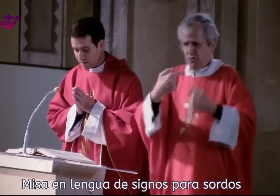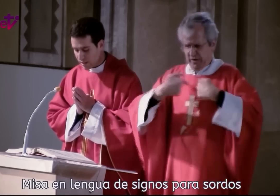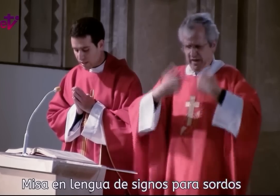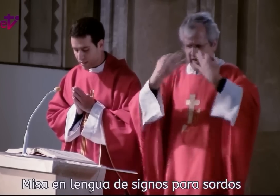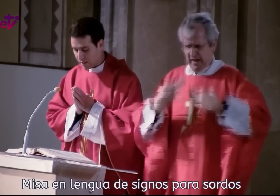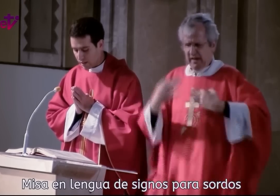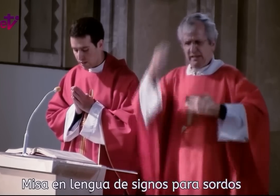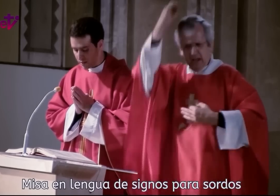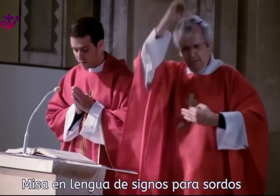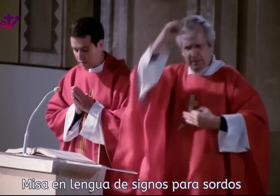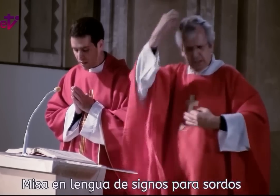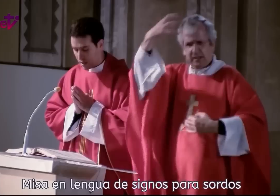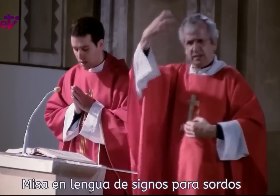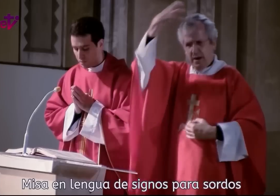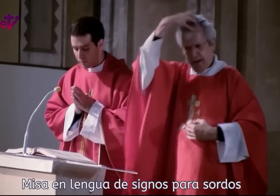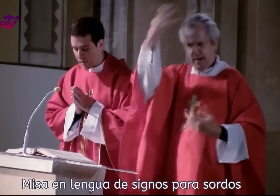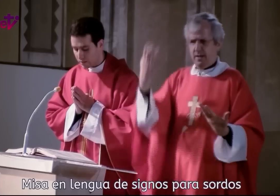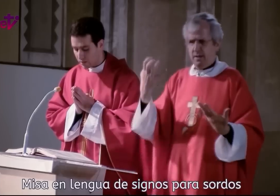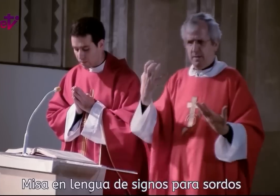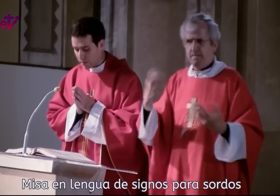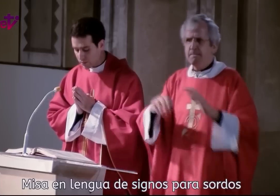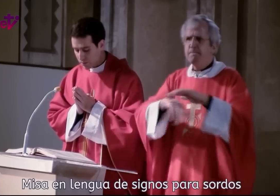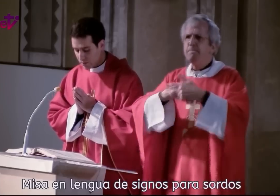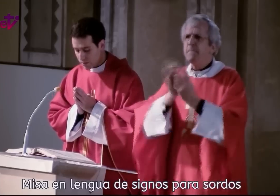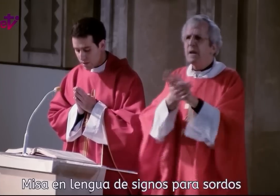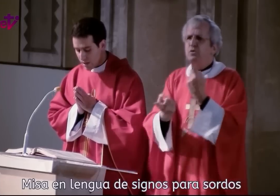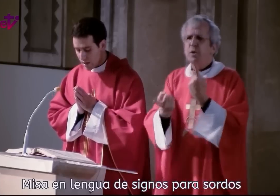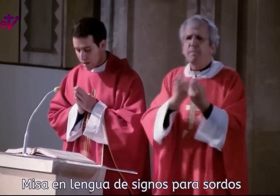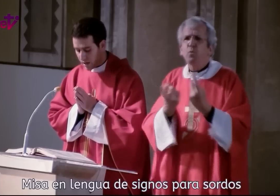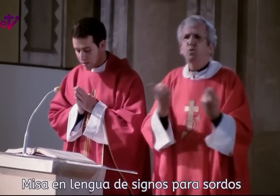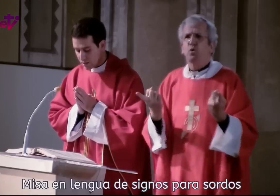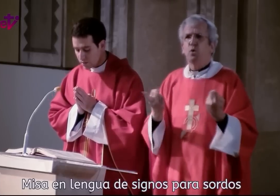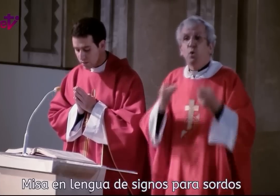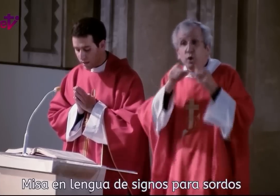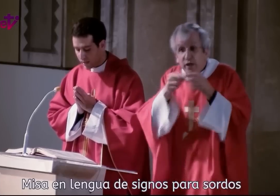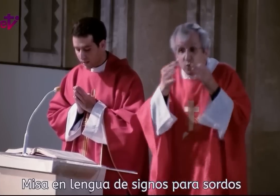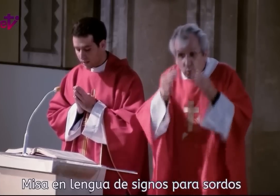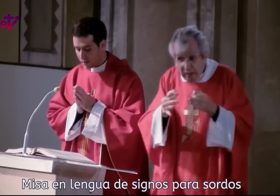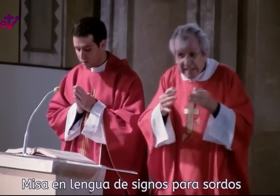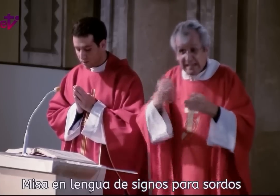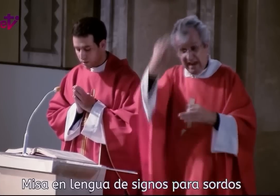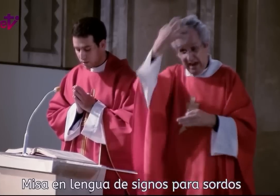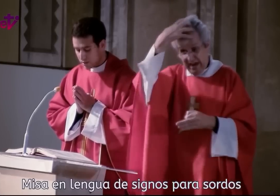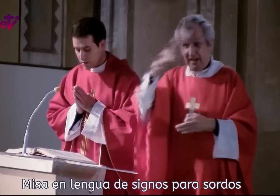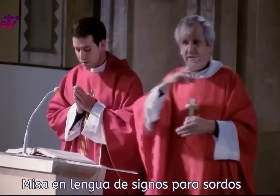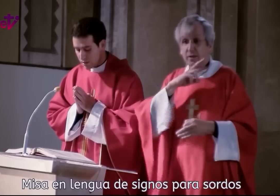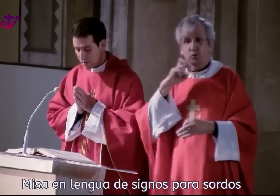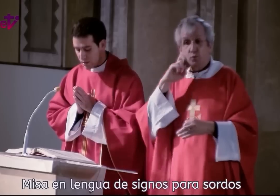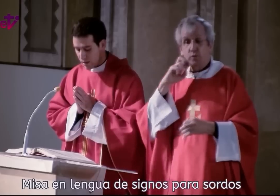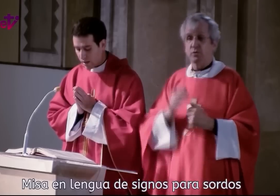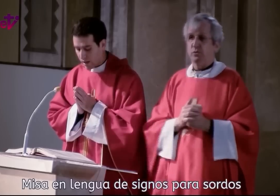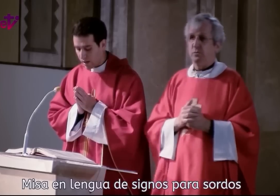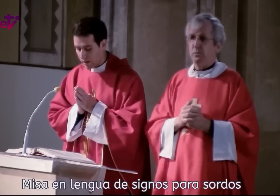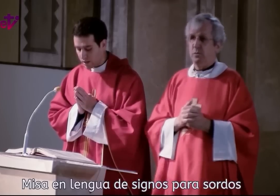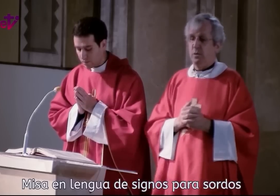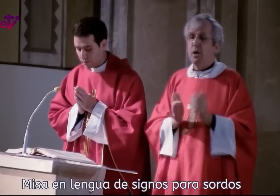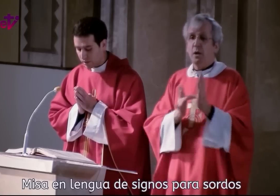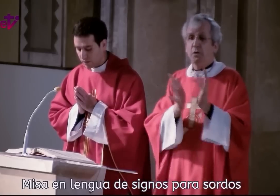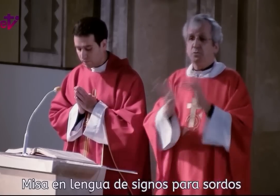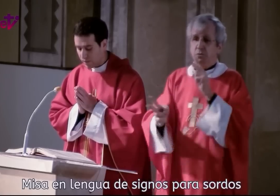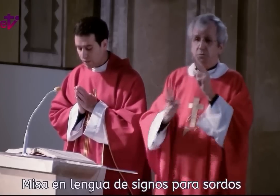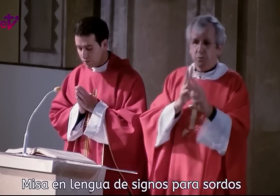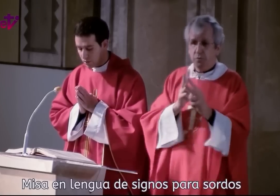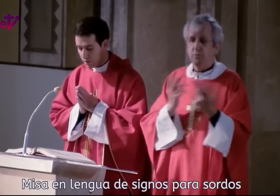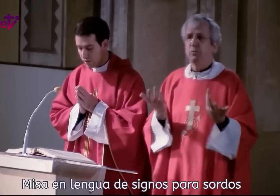el Mesías Rey. Pilato le preguntó: ¿eres tú el Rey de los judíos? Él le